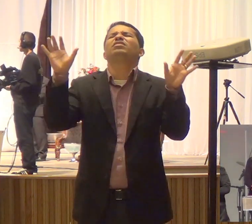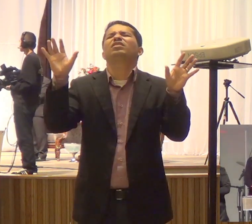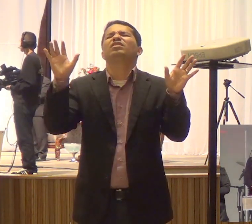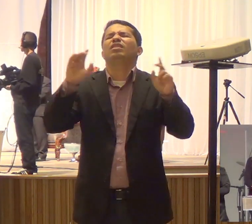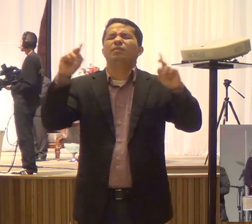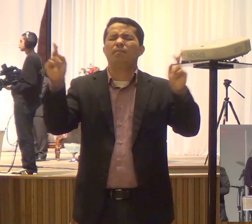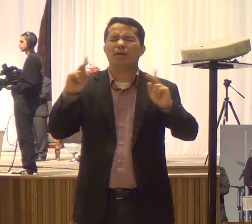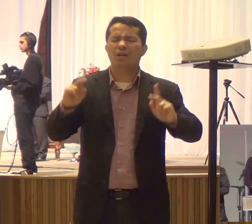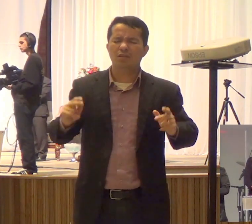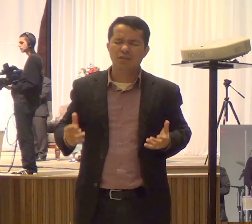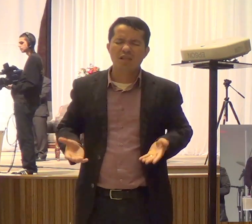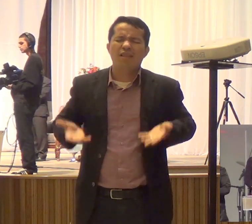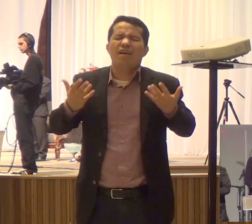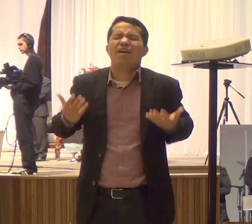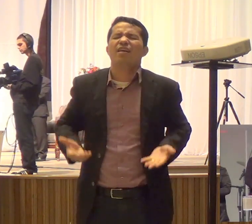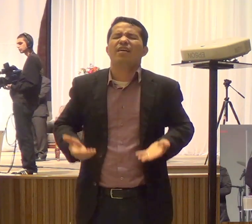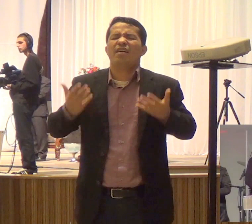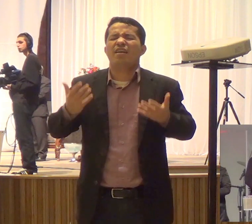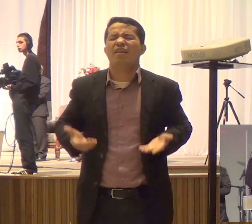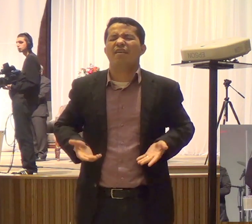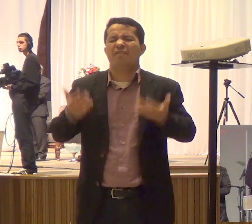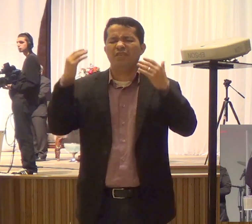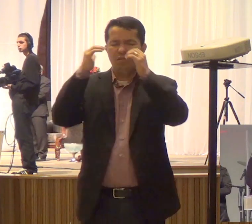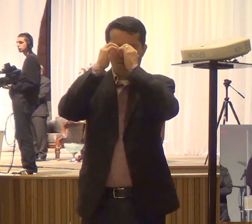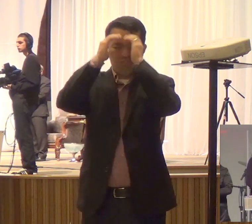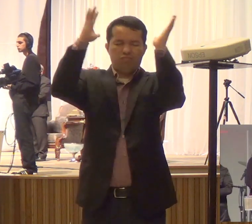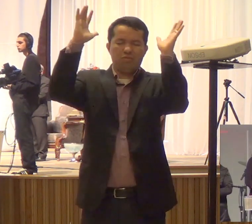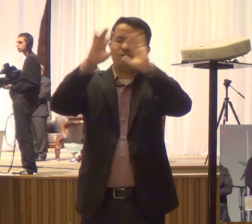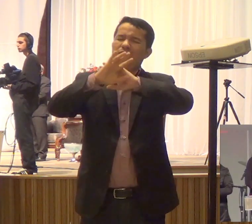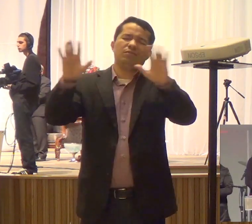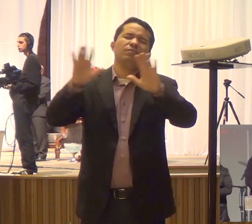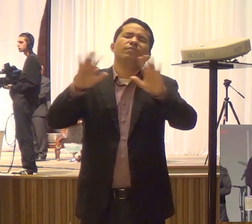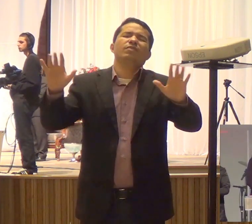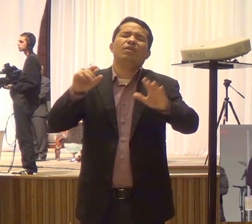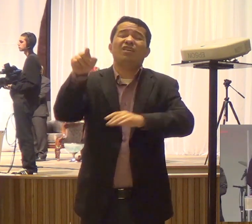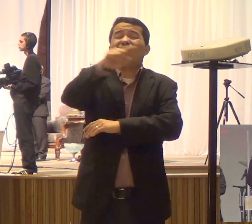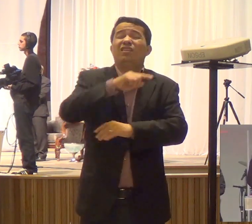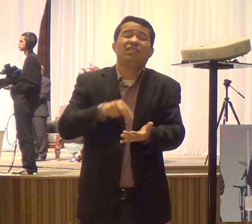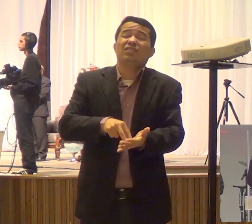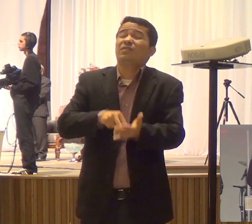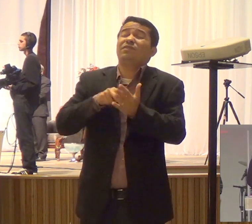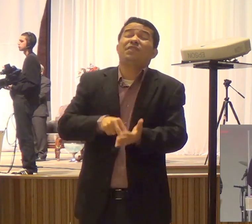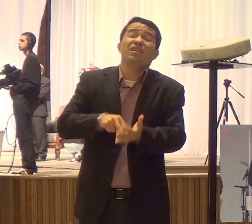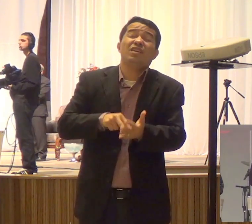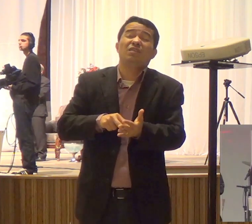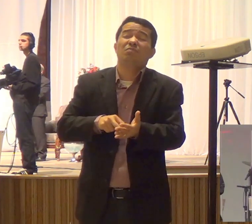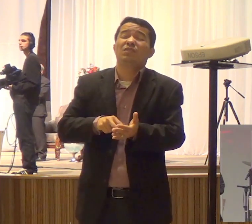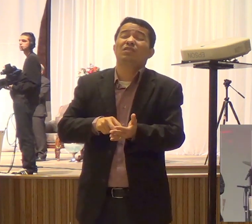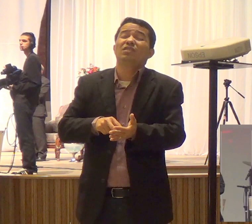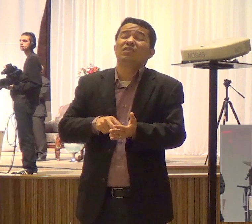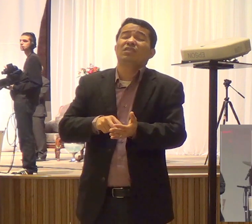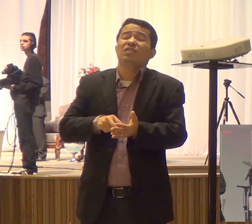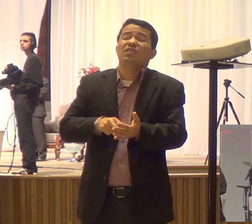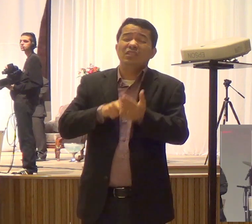e muito pelo contrário do sentimento da desistência, um sentimento de perseverança para ir